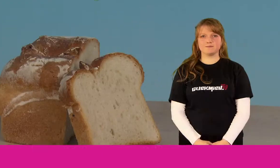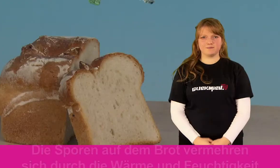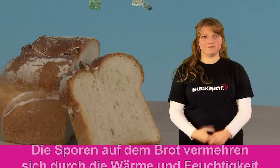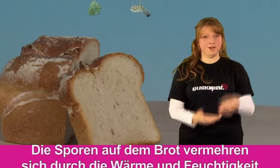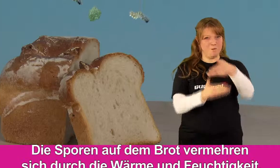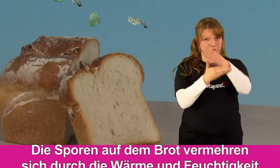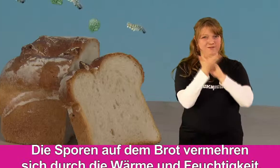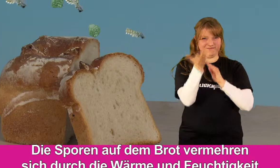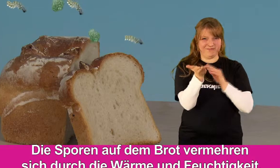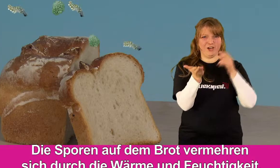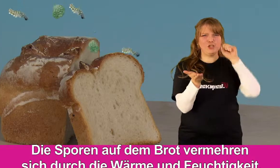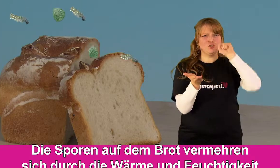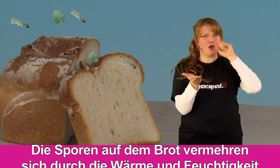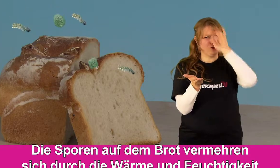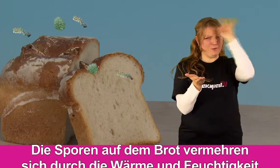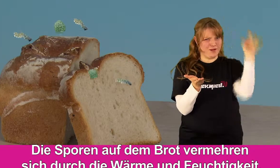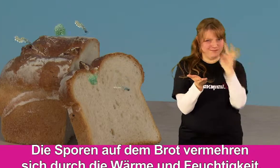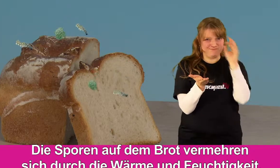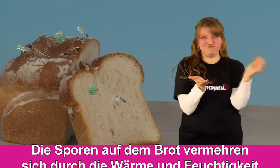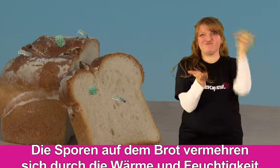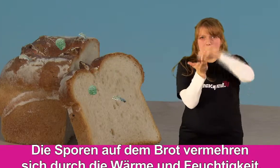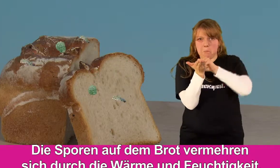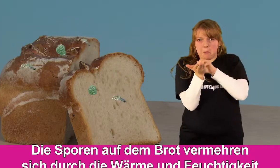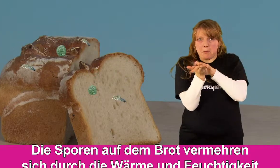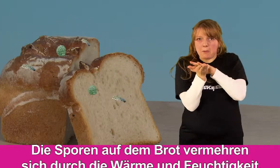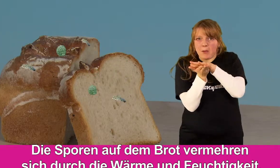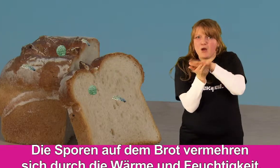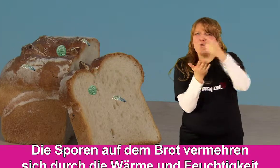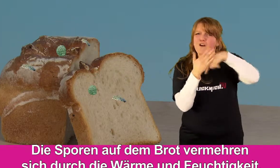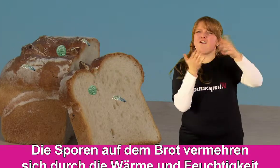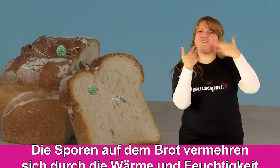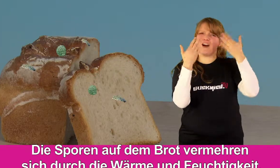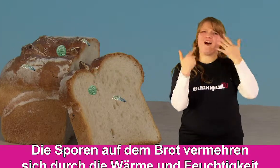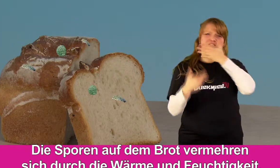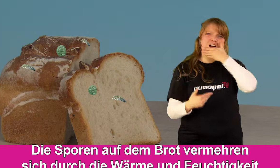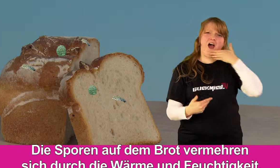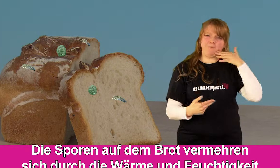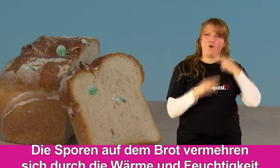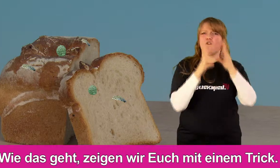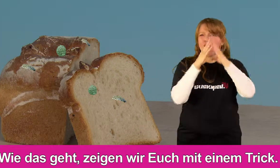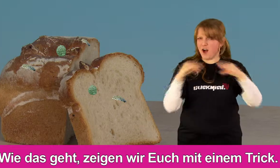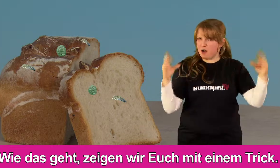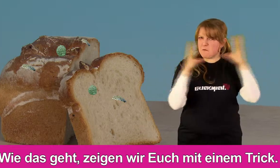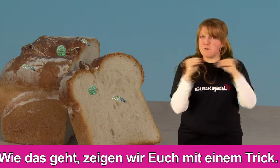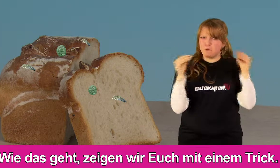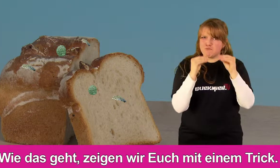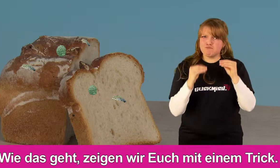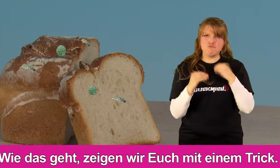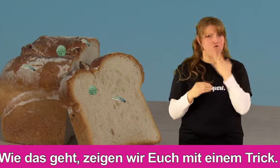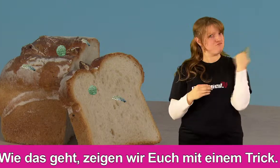Die Sporen auf dem Brot vermehren sich durch Wärme und Feuchtigkeit. Wie das geht, zeigen wir